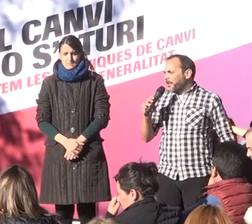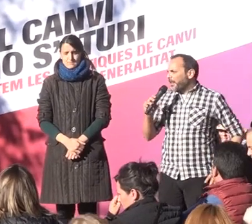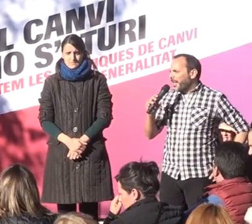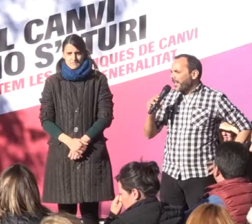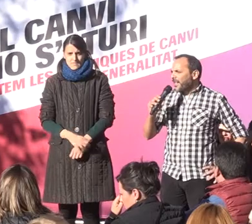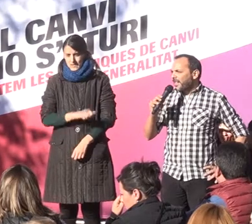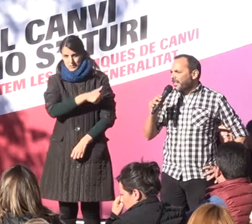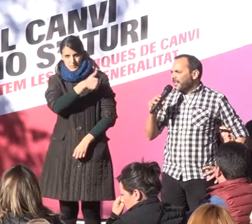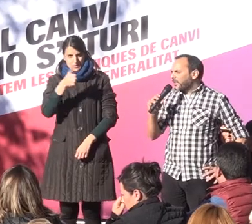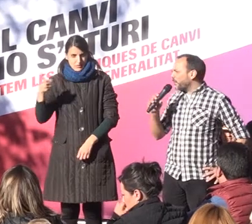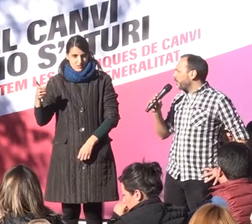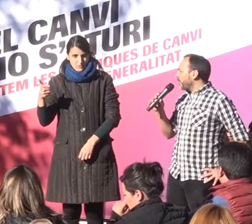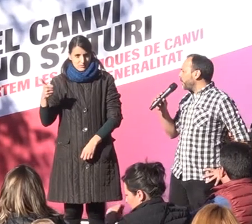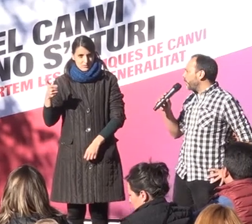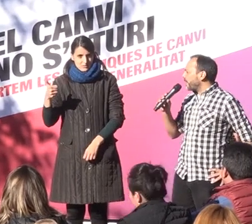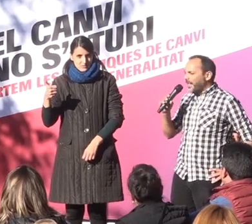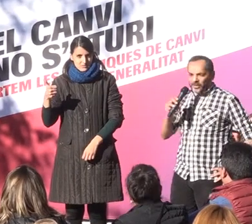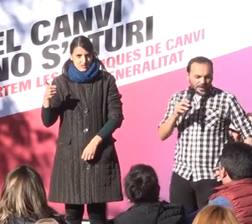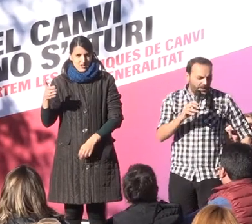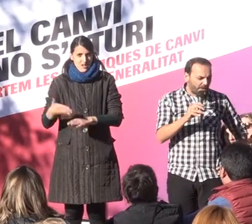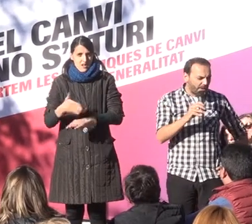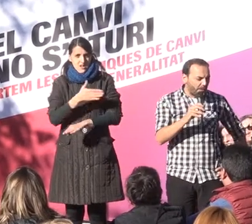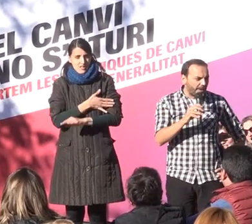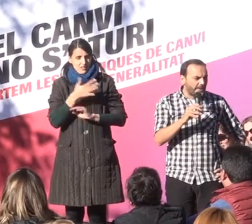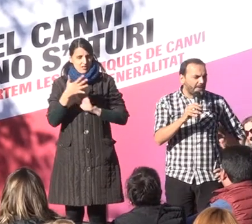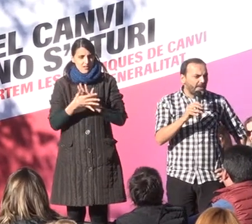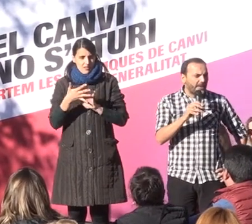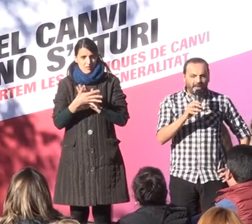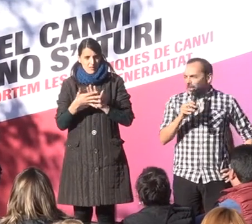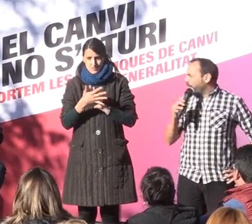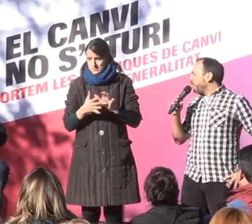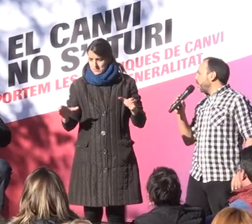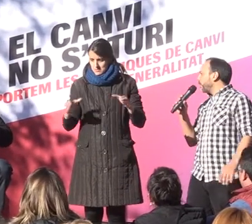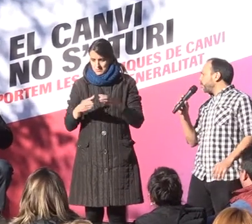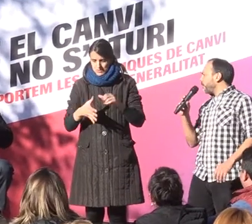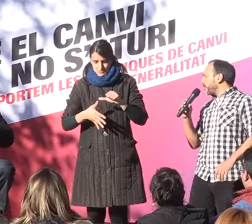primero que nada cuando estábamos conversando y hablando con la comunidad